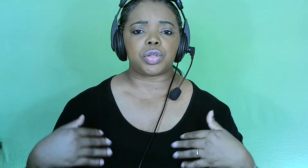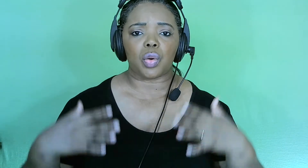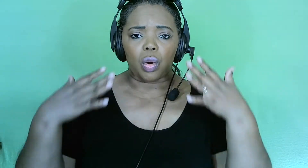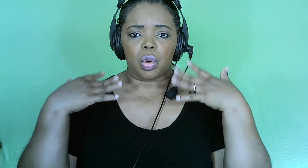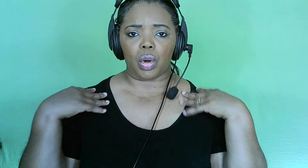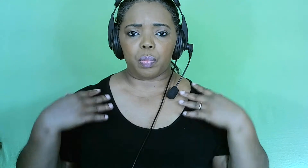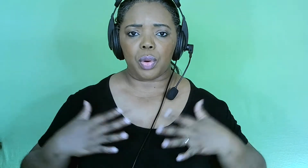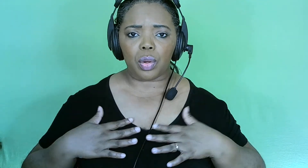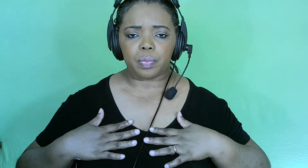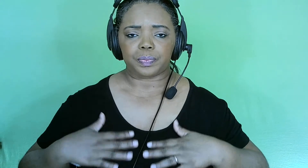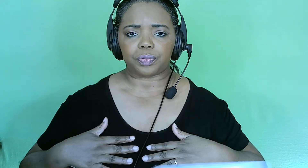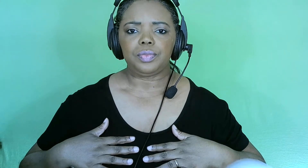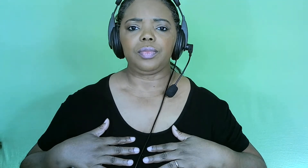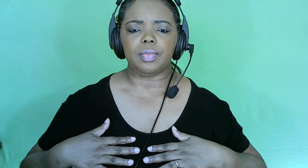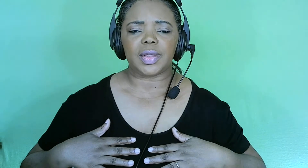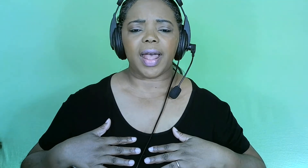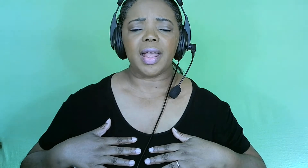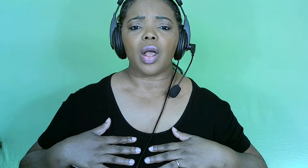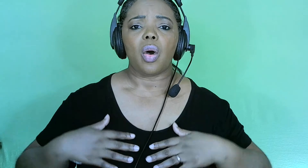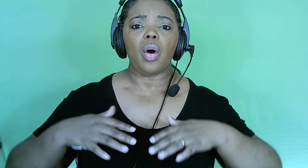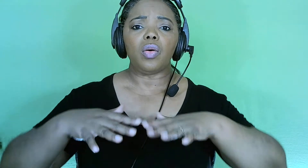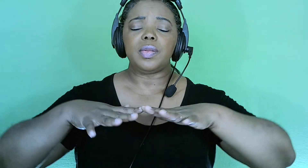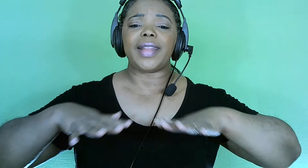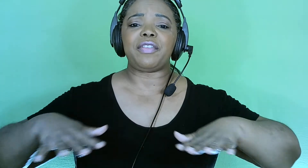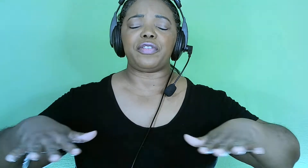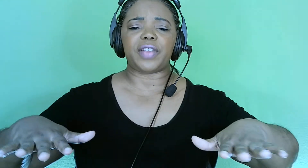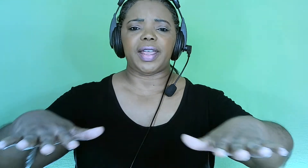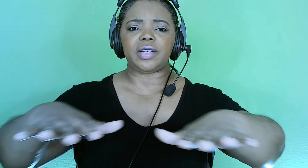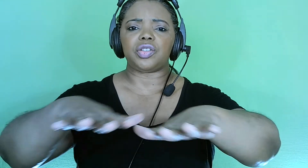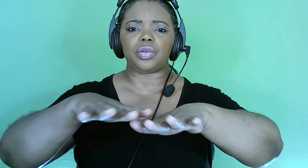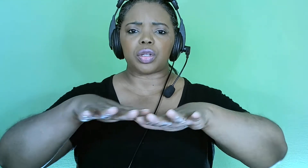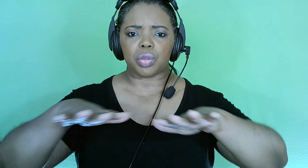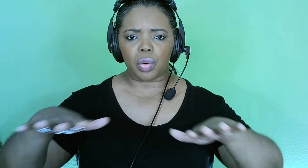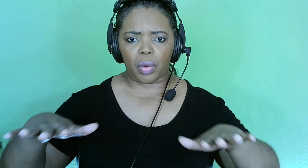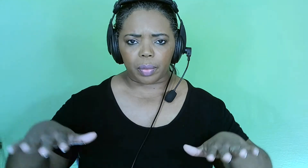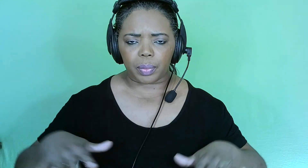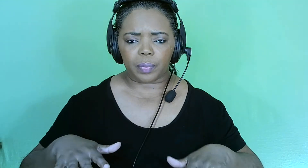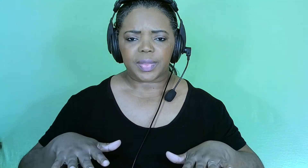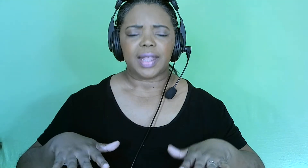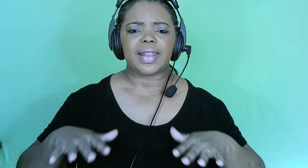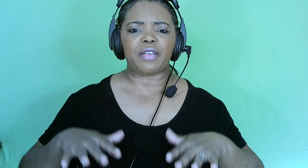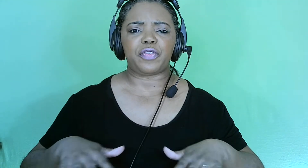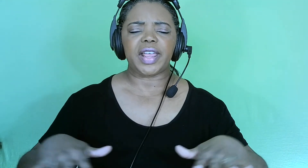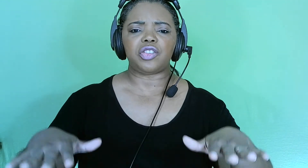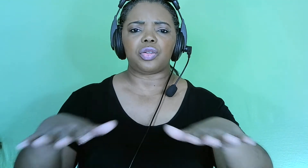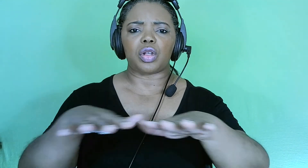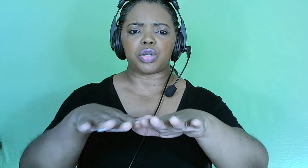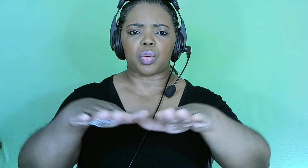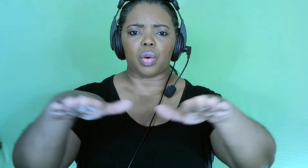nosso corpo, tá? Ou na frente do nosso corpo. Na frente do nosso